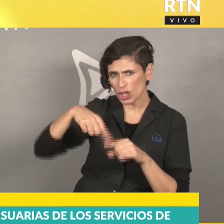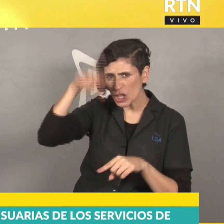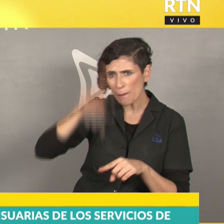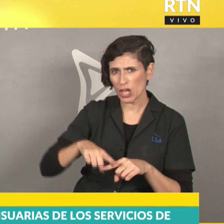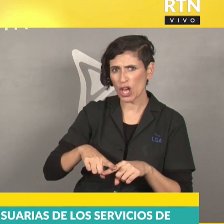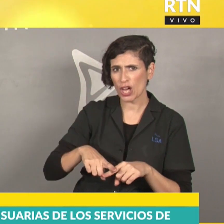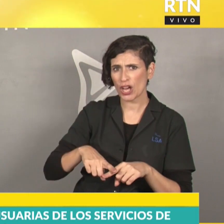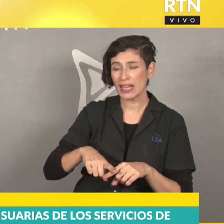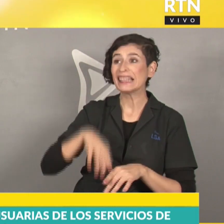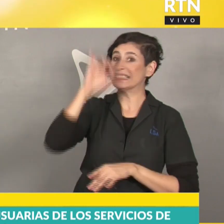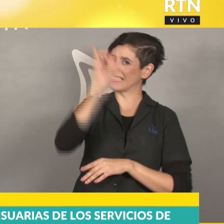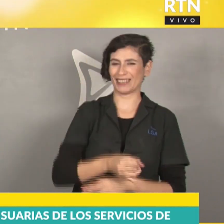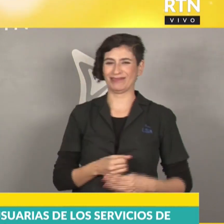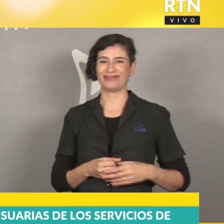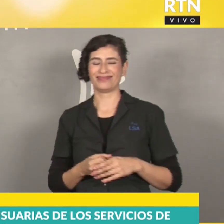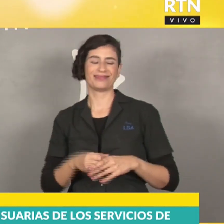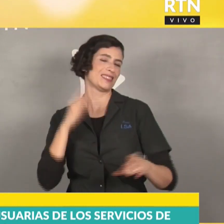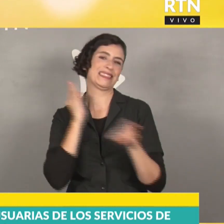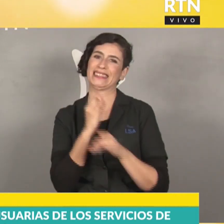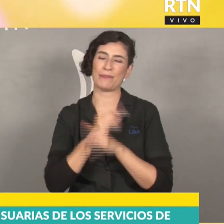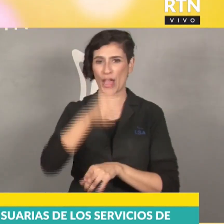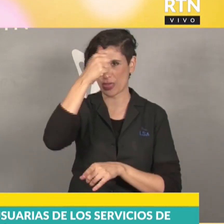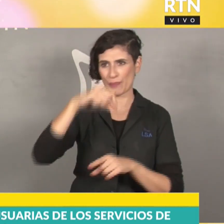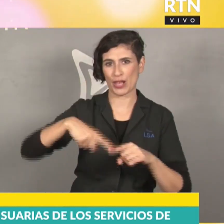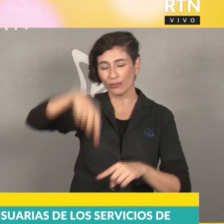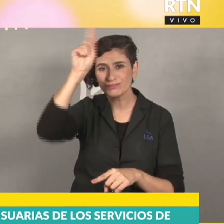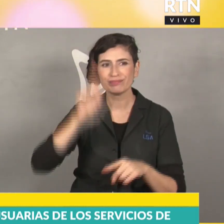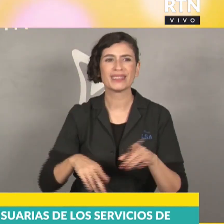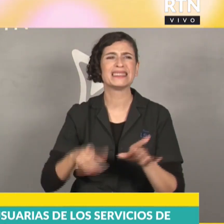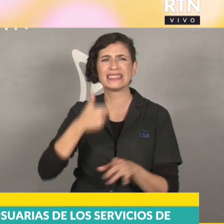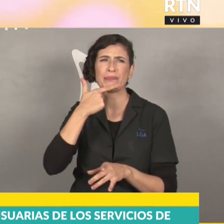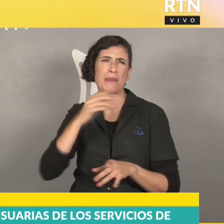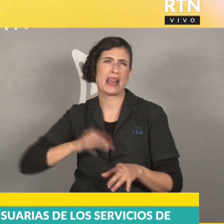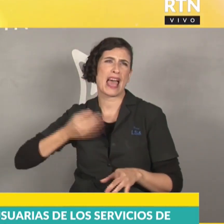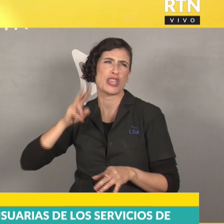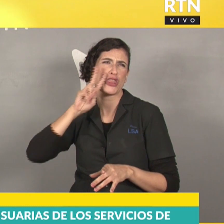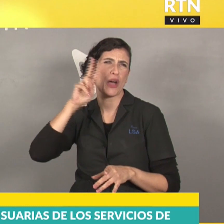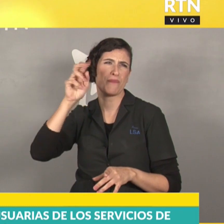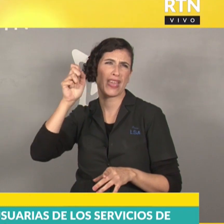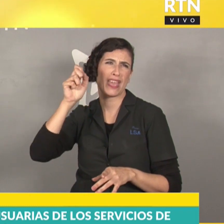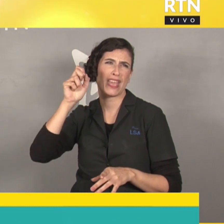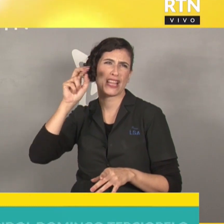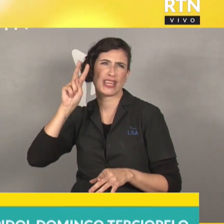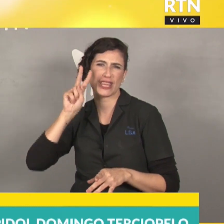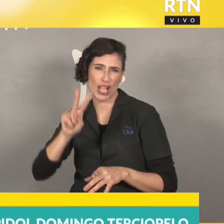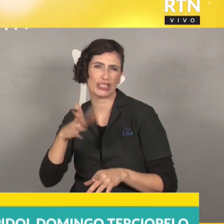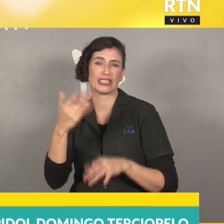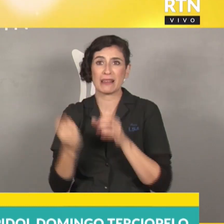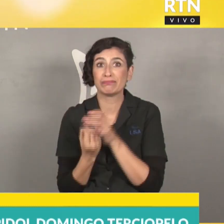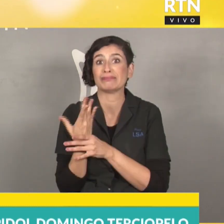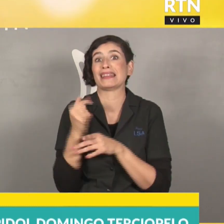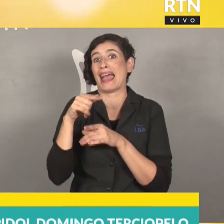sí. Nació un domingo allá por el septiembre del año 2002, sí. Y a partir de ahí fue siempre los